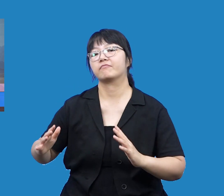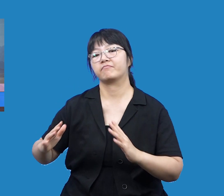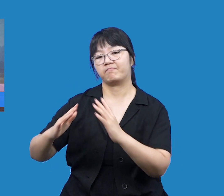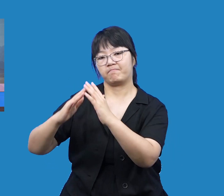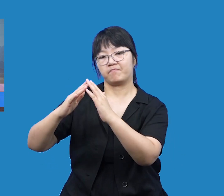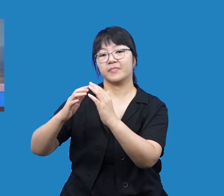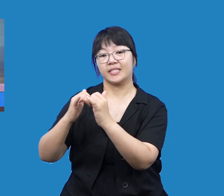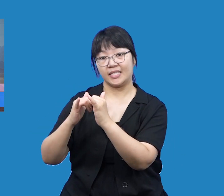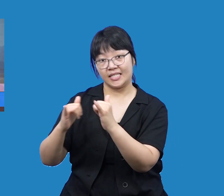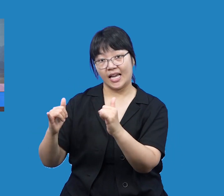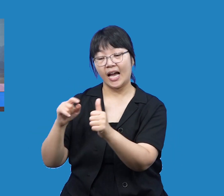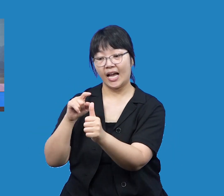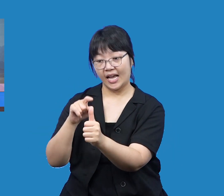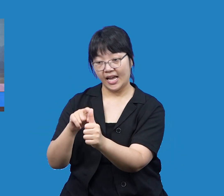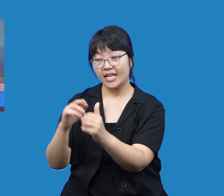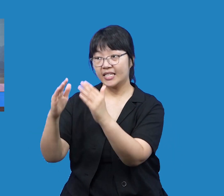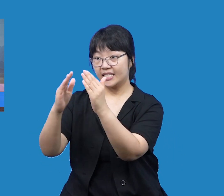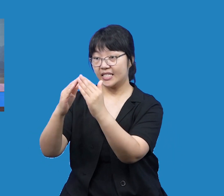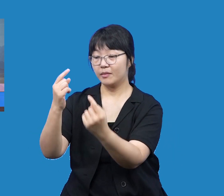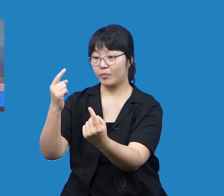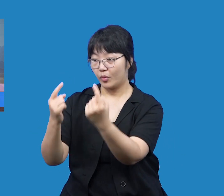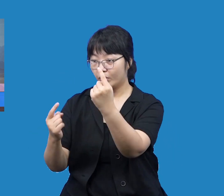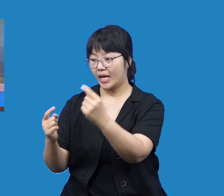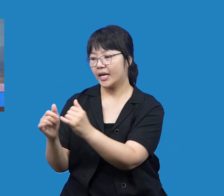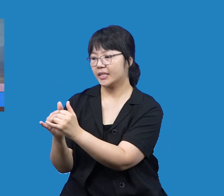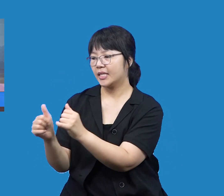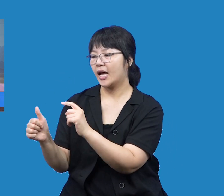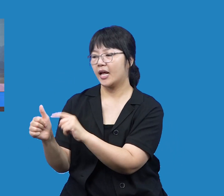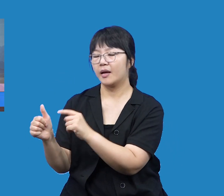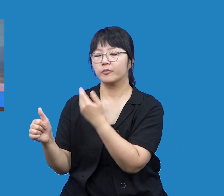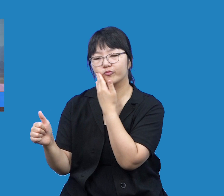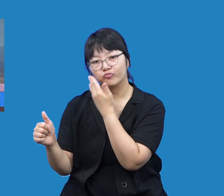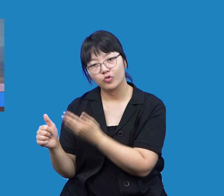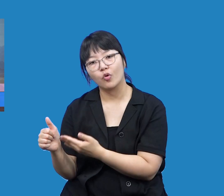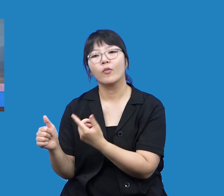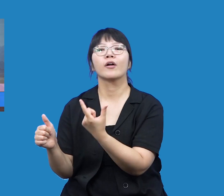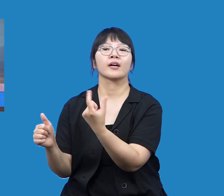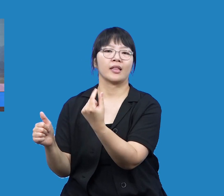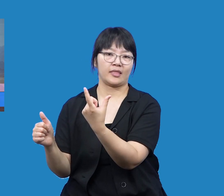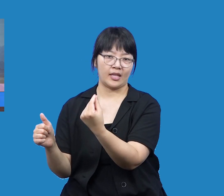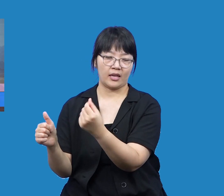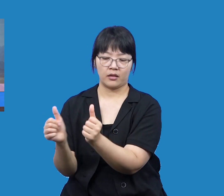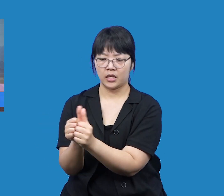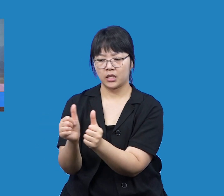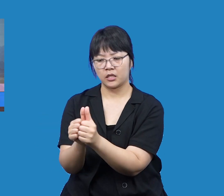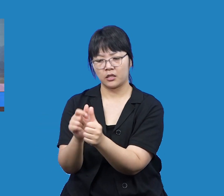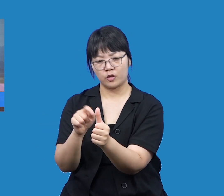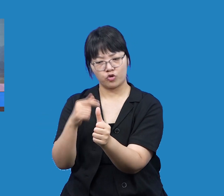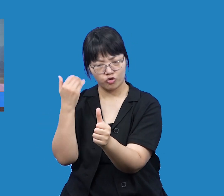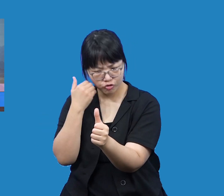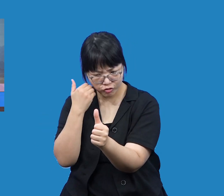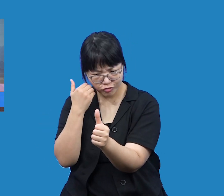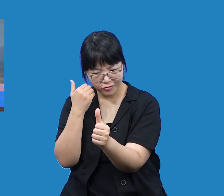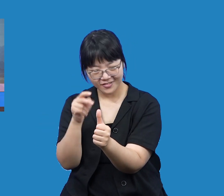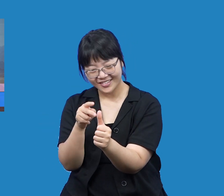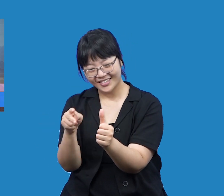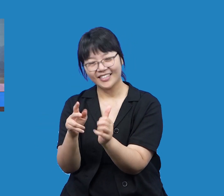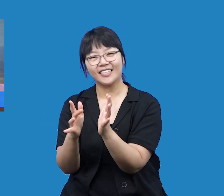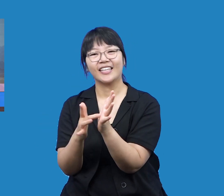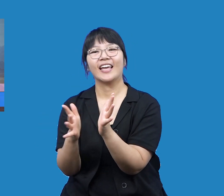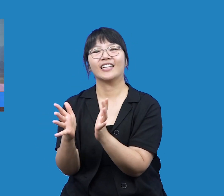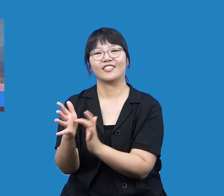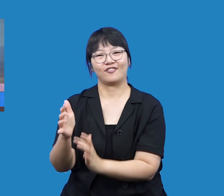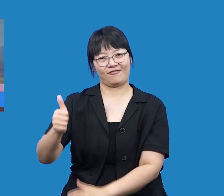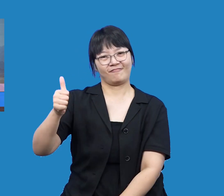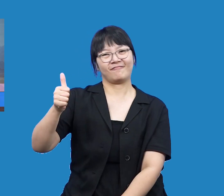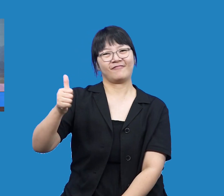그 집보다 더욱 존귀함 같으니라. 누구를 말하는 거예요? 예수님 얘기하는 거예요.